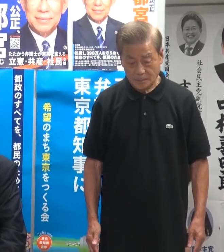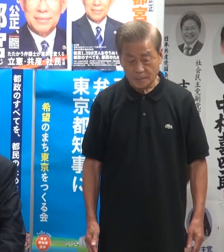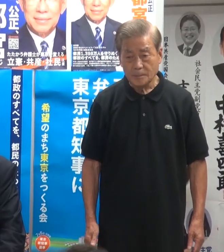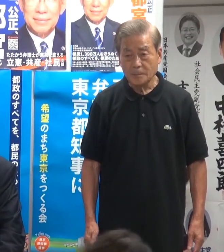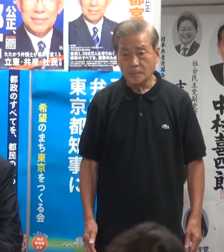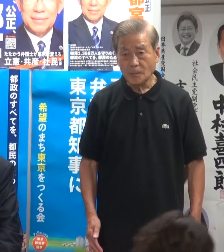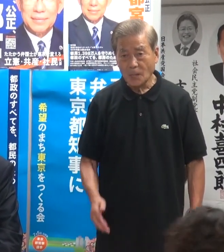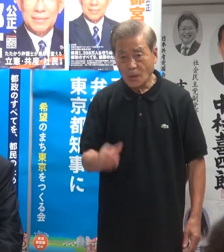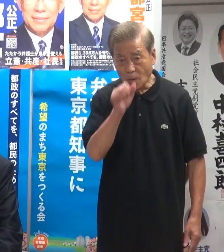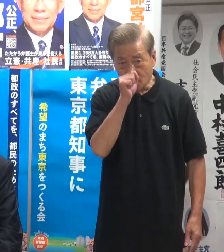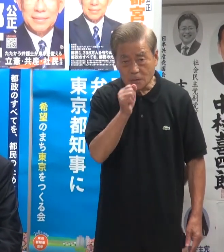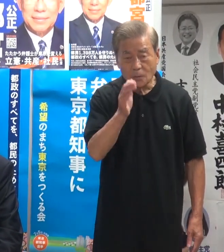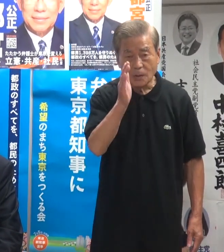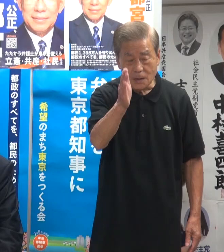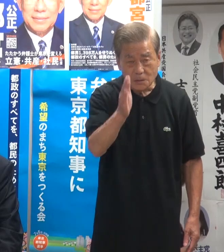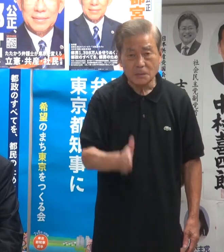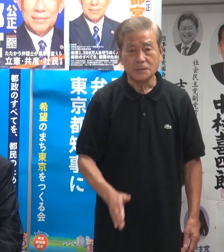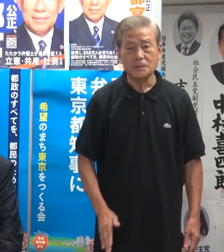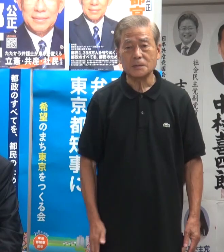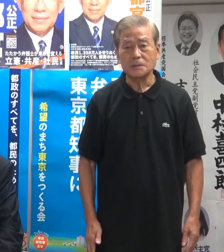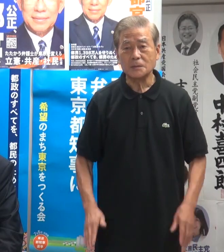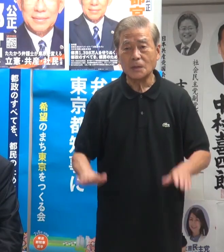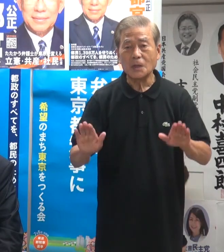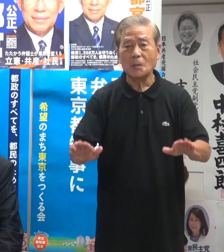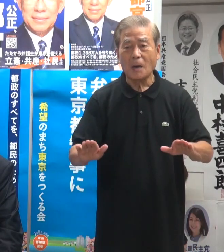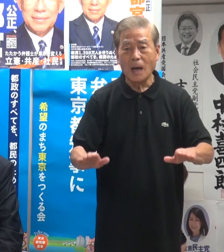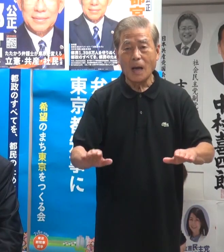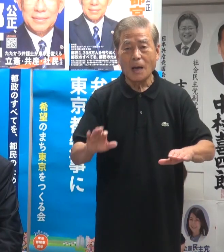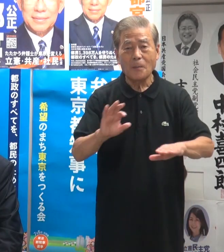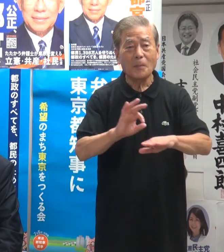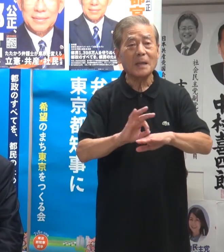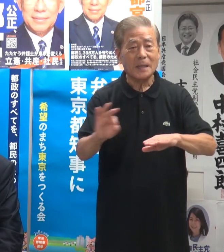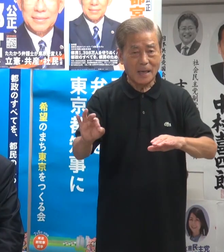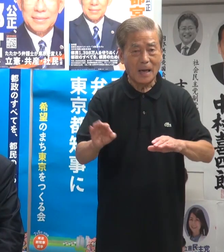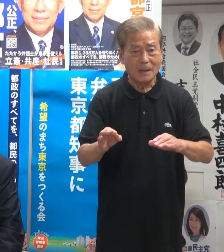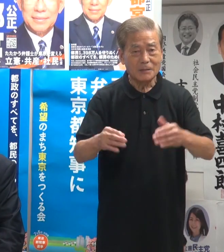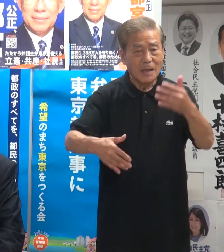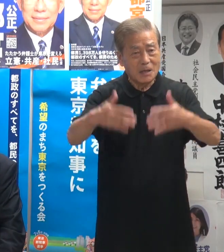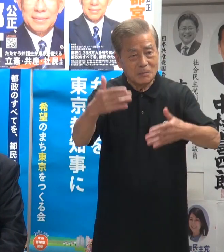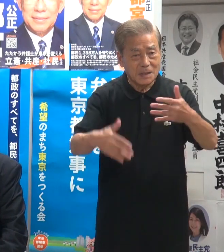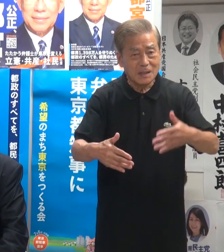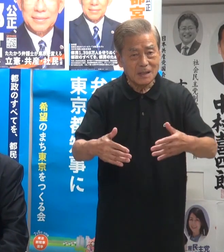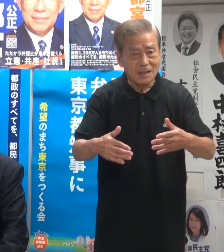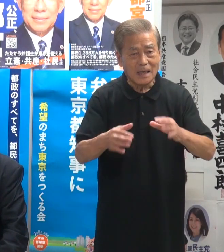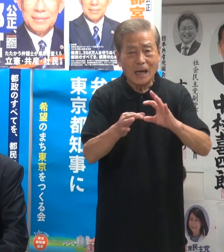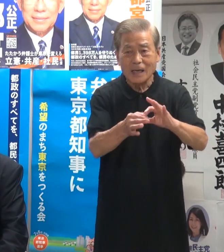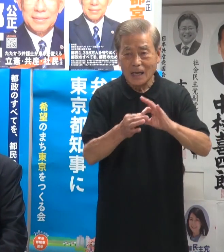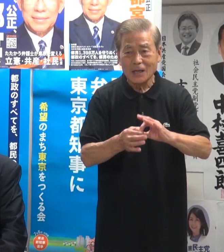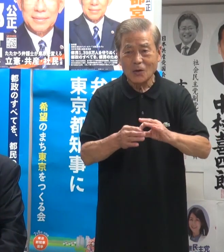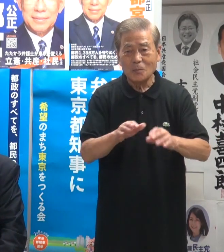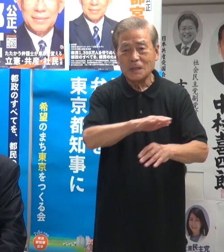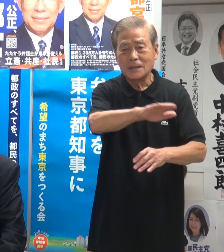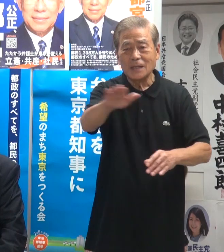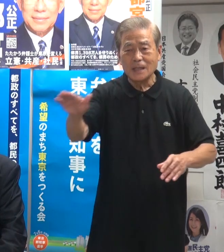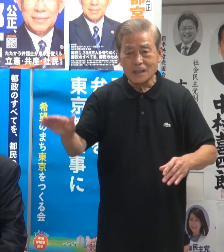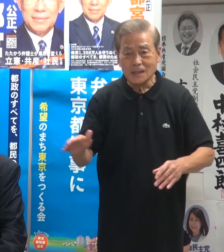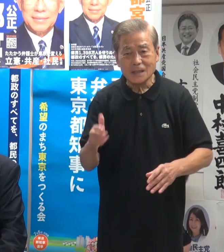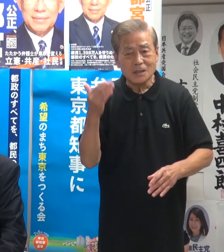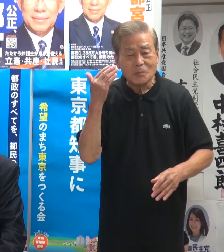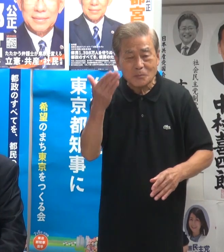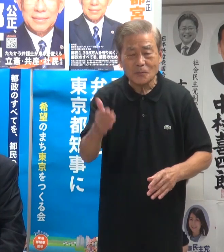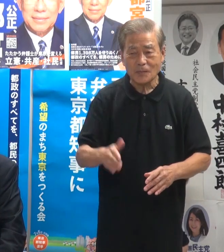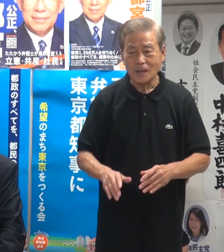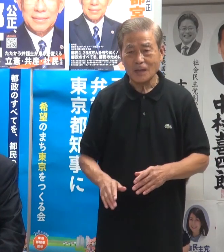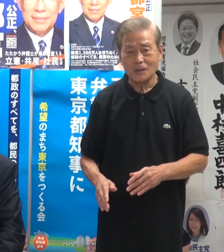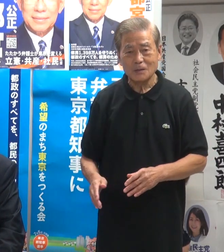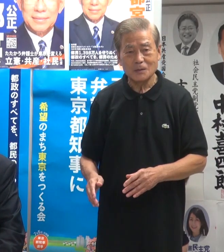すいません、よろしくお願いします。実は今メディアの方に本当は伺いたいんです。宇都宮さんの YouTube が弱